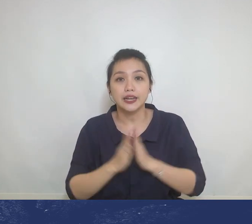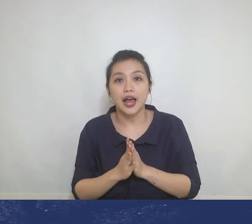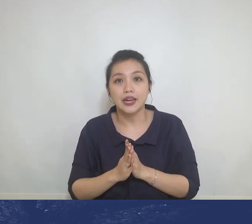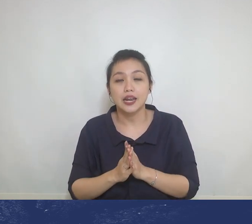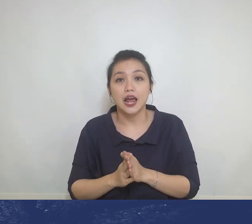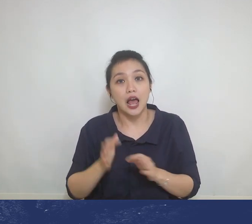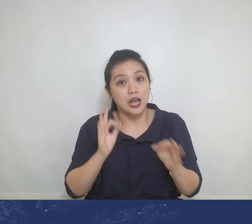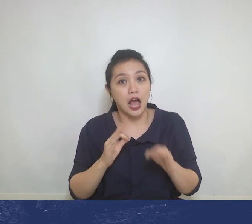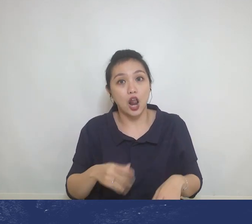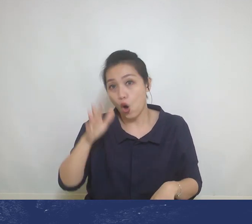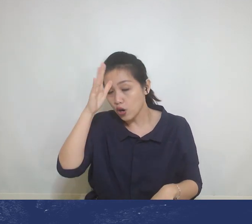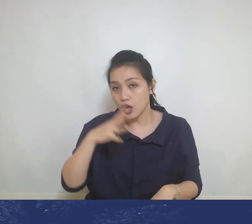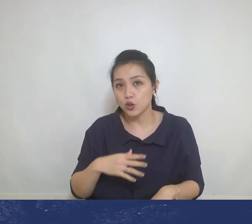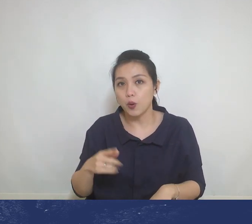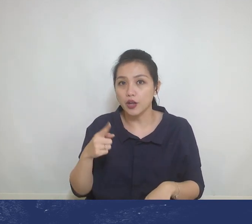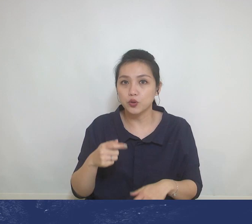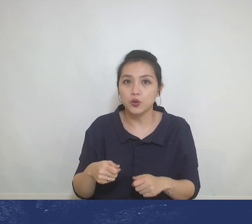saya, selalu ada damai di hati.